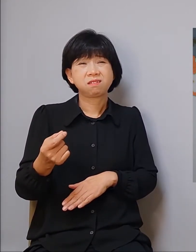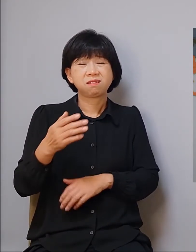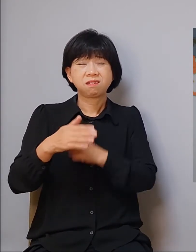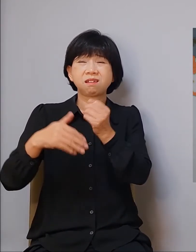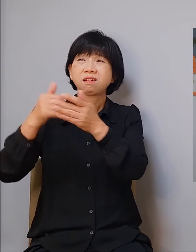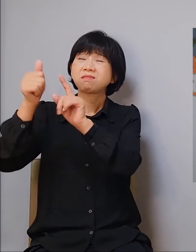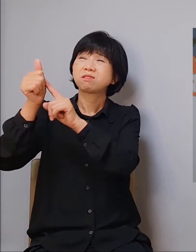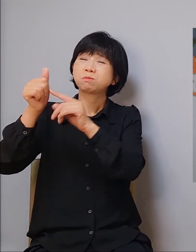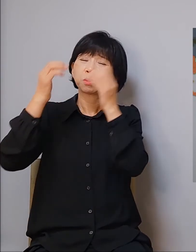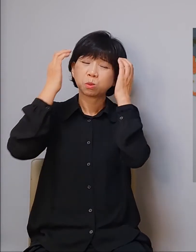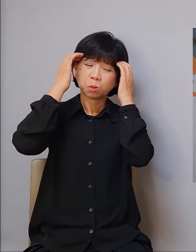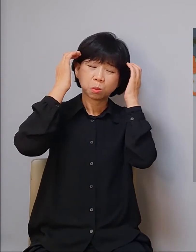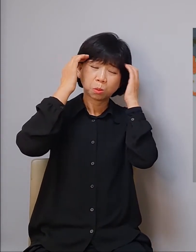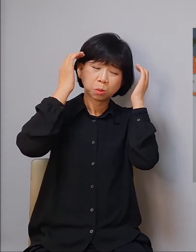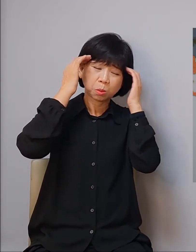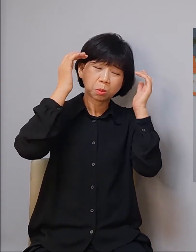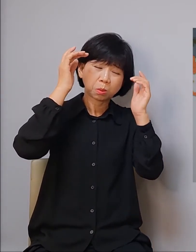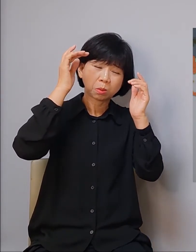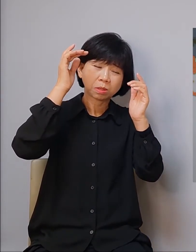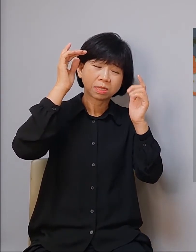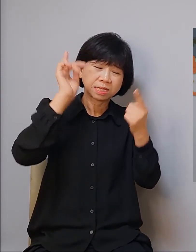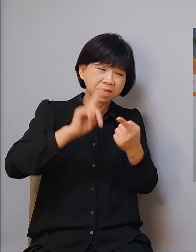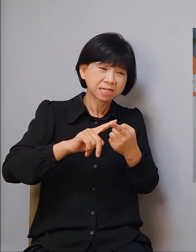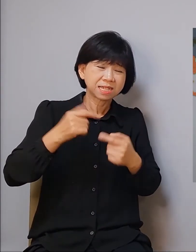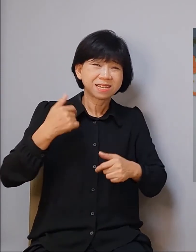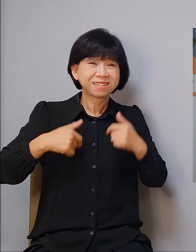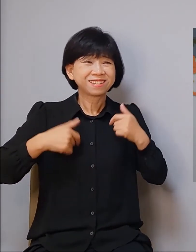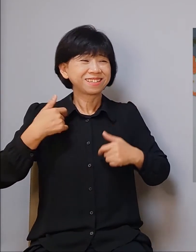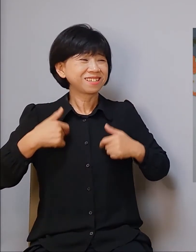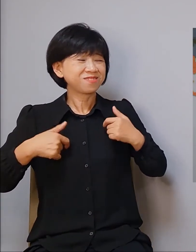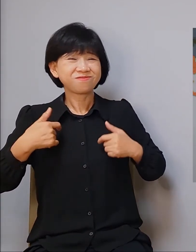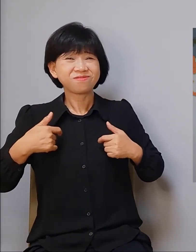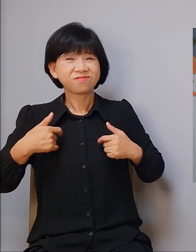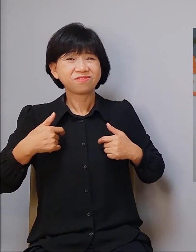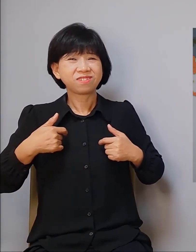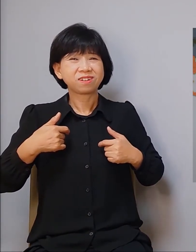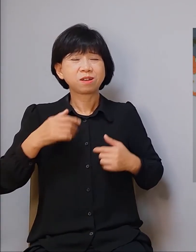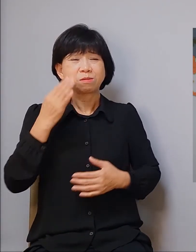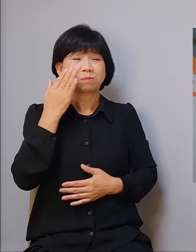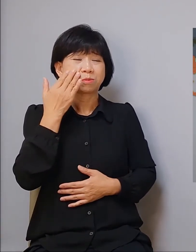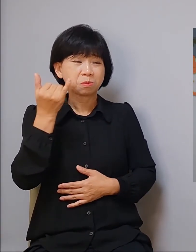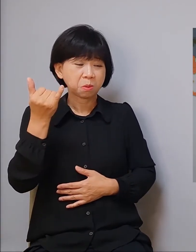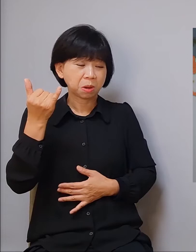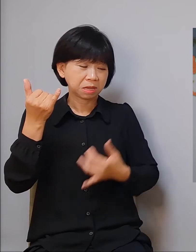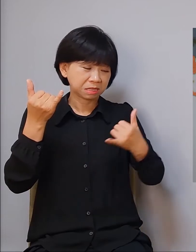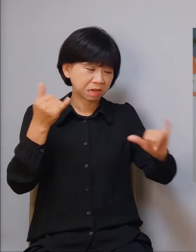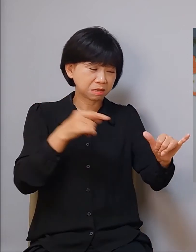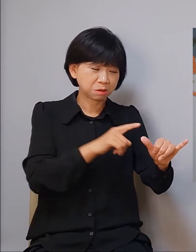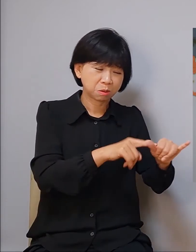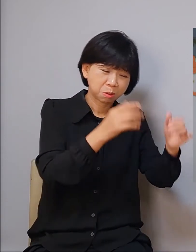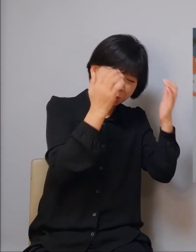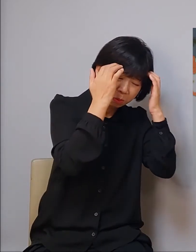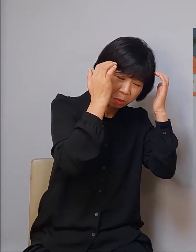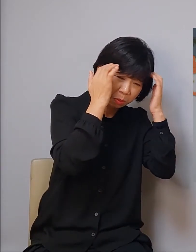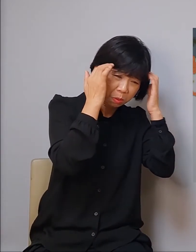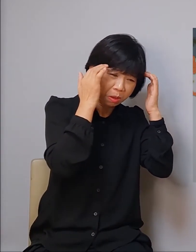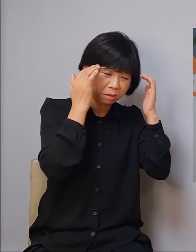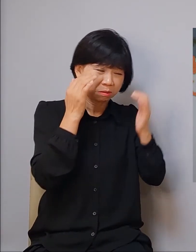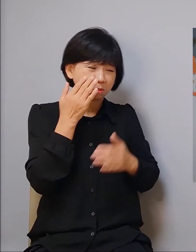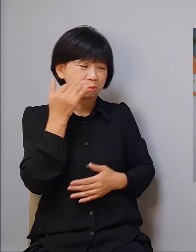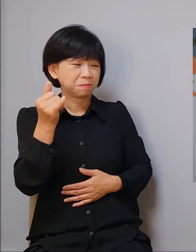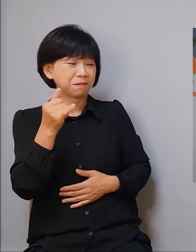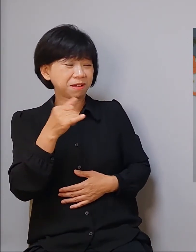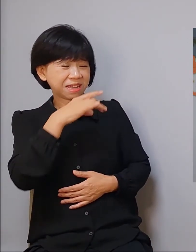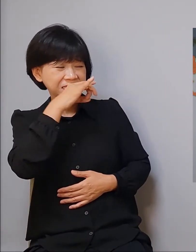하나님은 우리가 고통스러워하는 것 자체를 기뻐하시는 분일까요? 부모된 여러분들이요, 자녀가 고통스러운 거